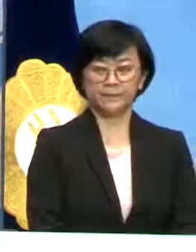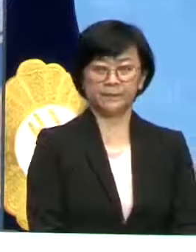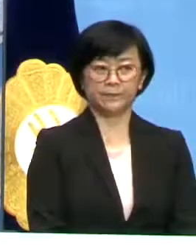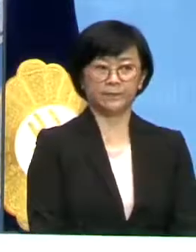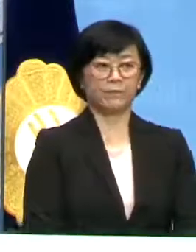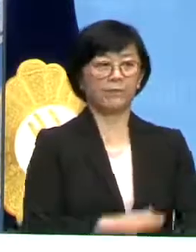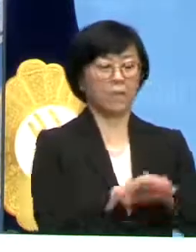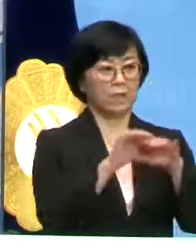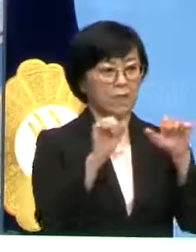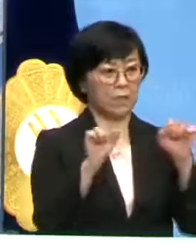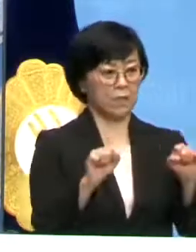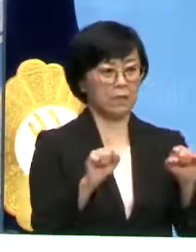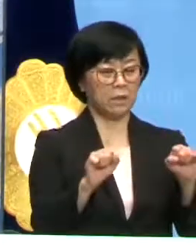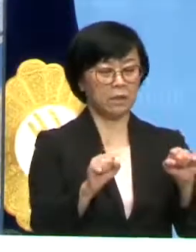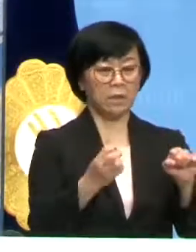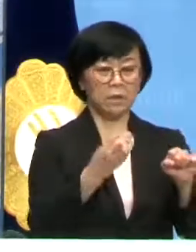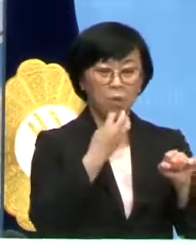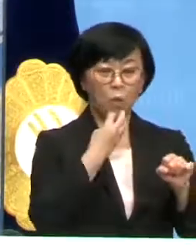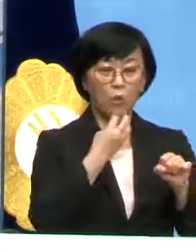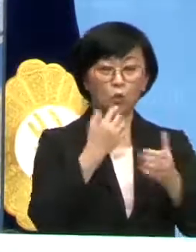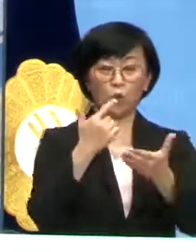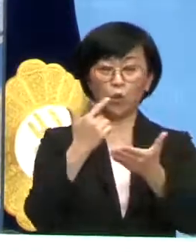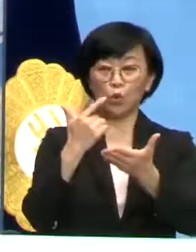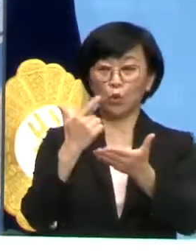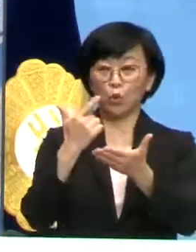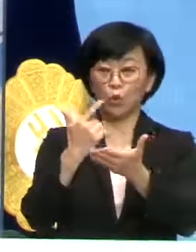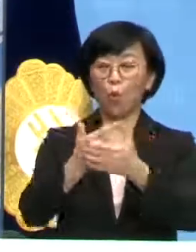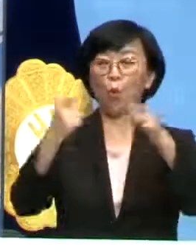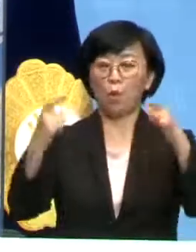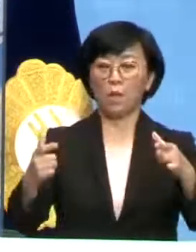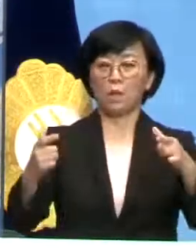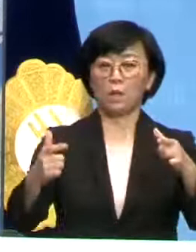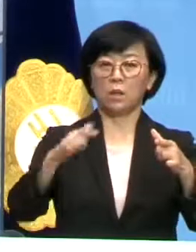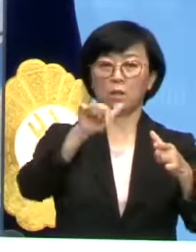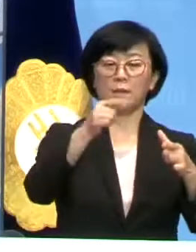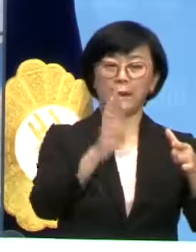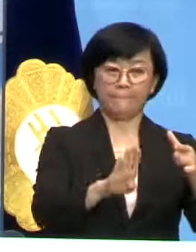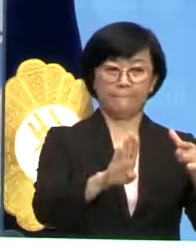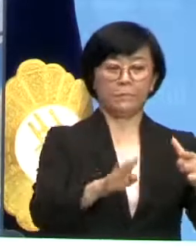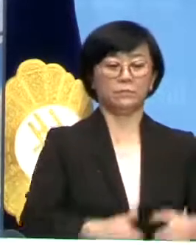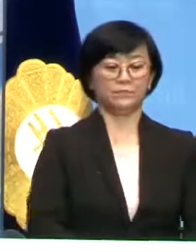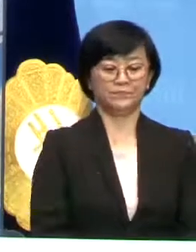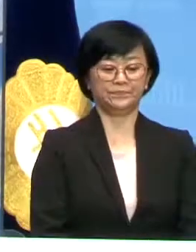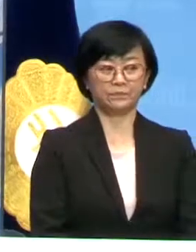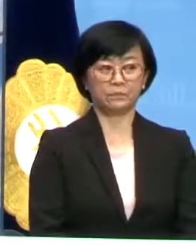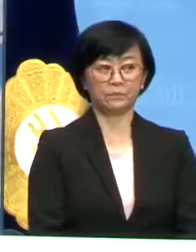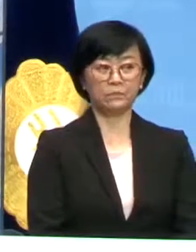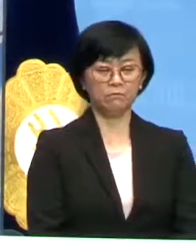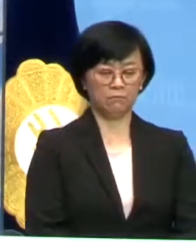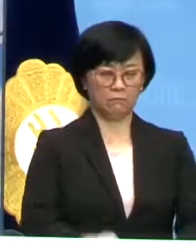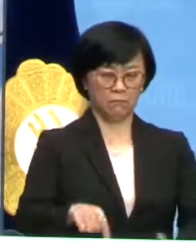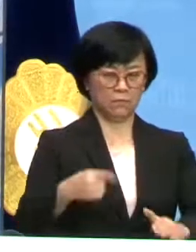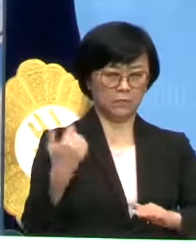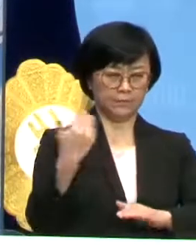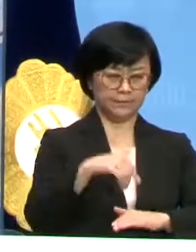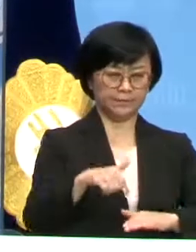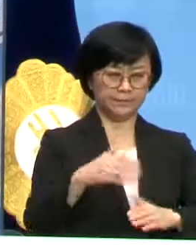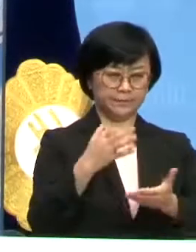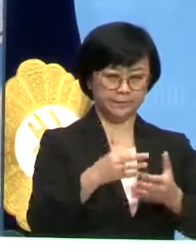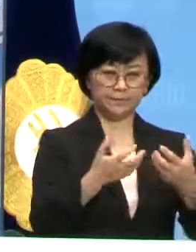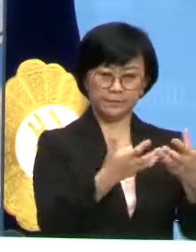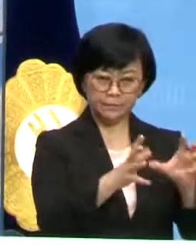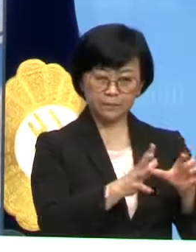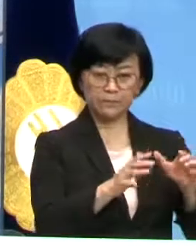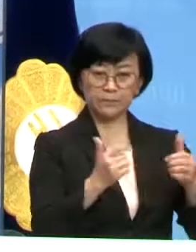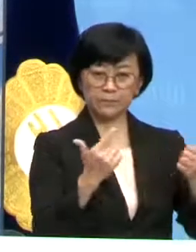네 안녕하십니까 어 서울 농가 어 출신 국회의원 고용주의 입니다 기제 1 그래서 지금 활동하고